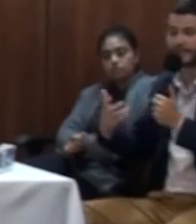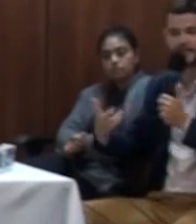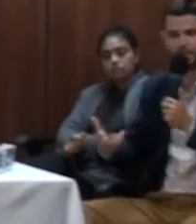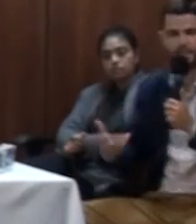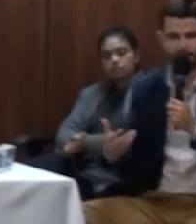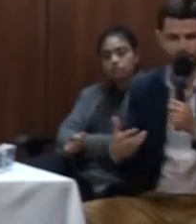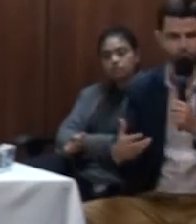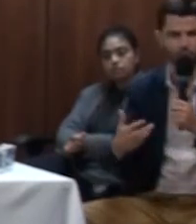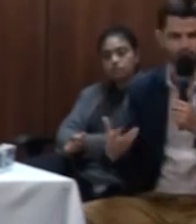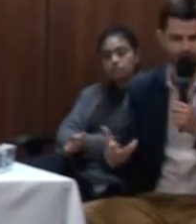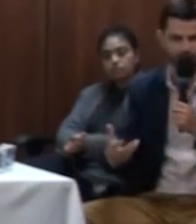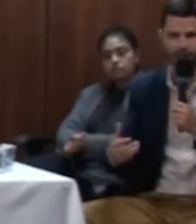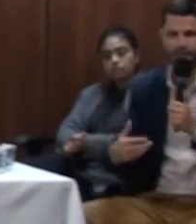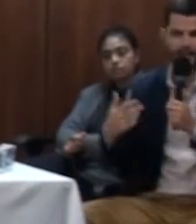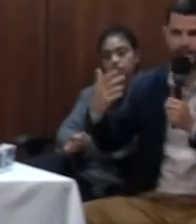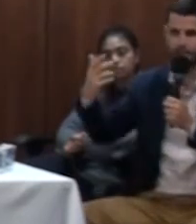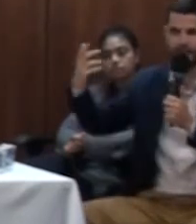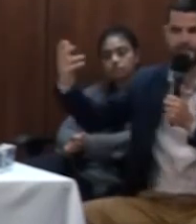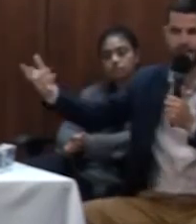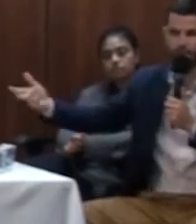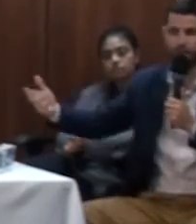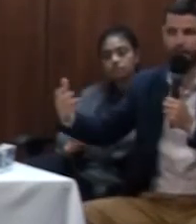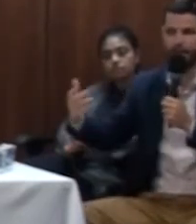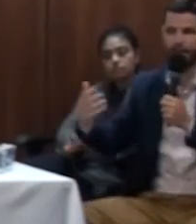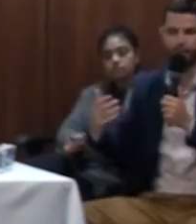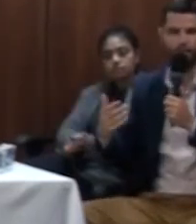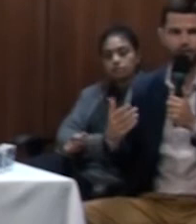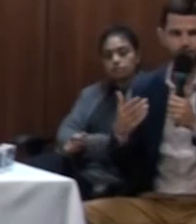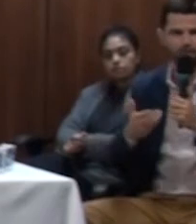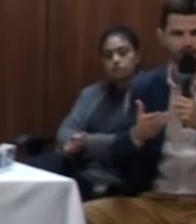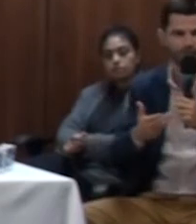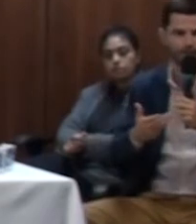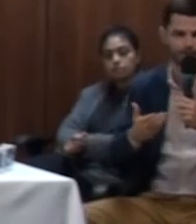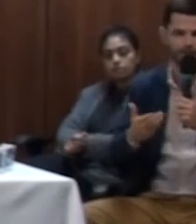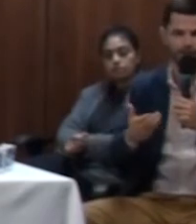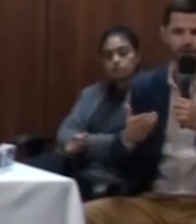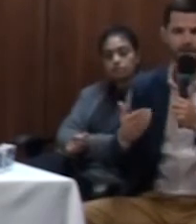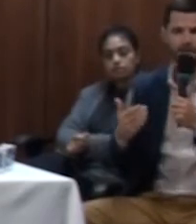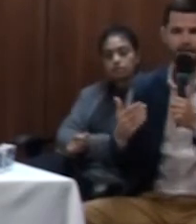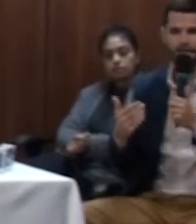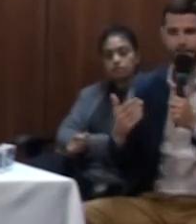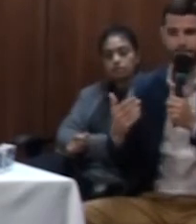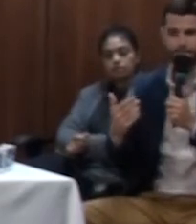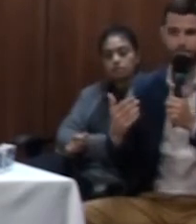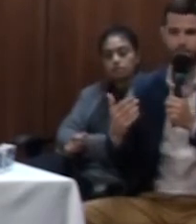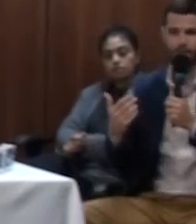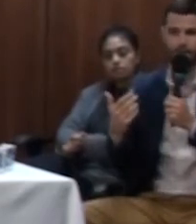fomentar que essas equipes elas se multipliquem e que elas recebam... um pouco, acho que vai falar da Marjorie também.